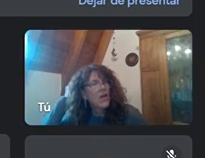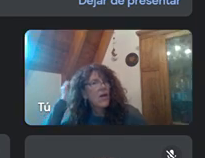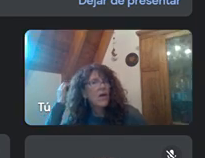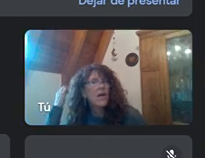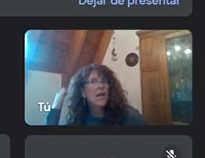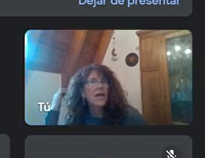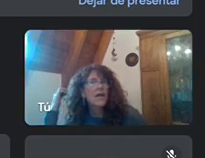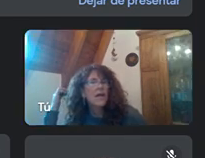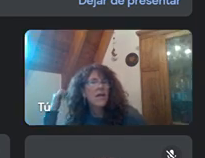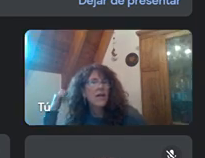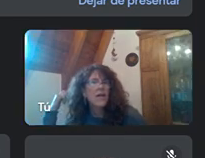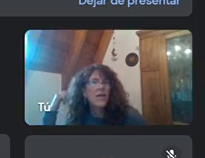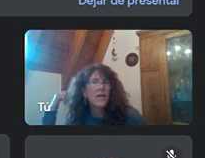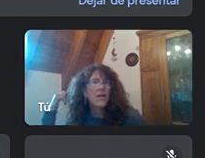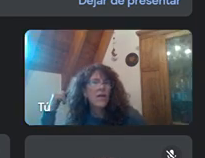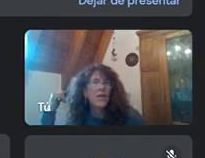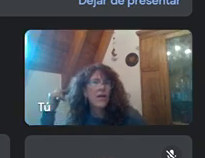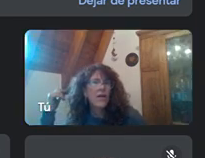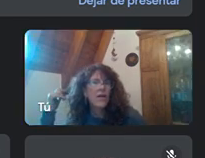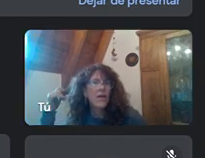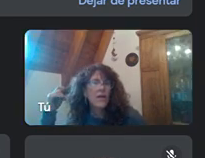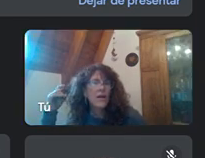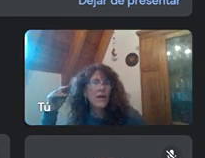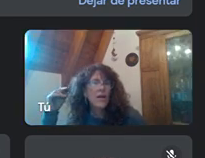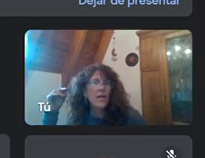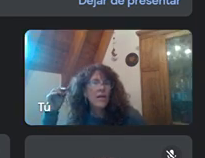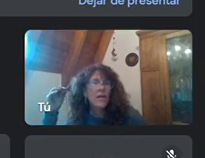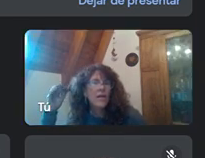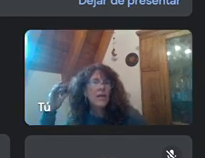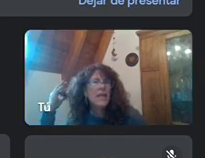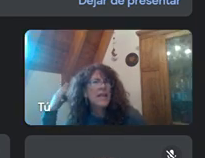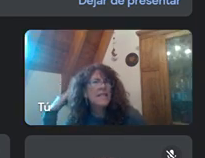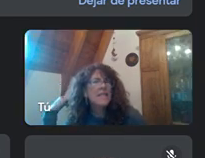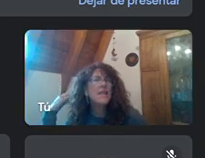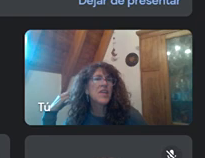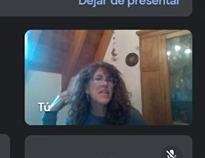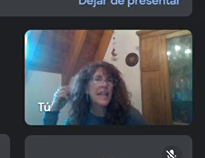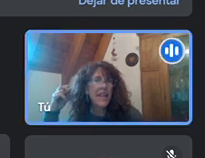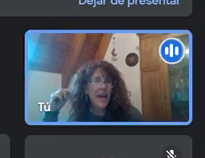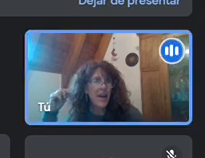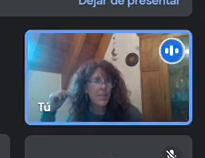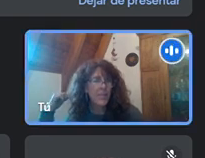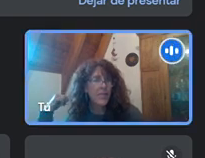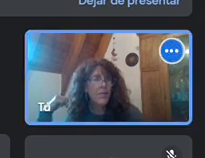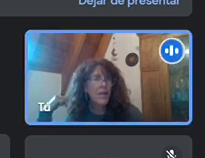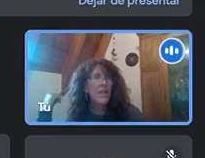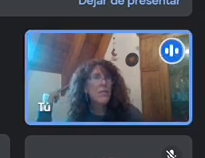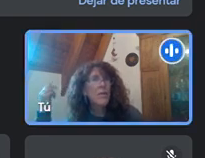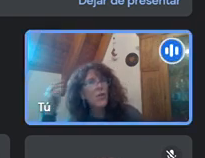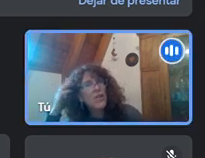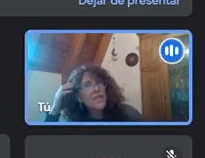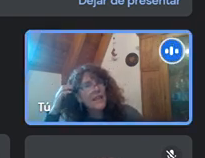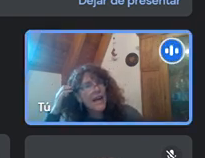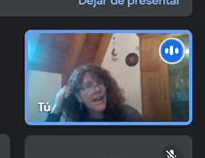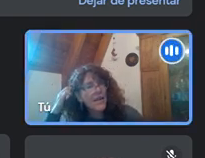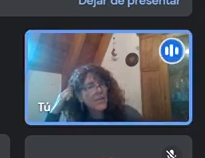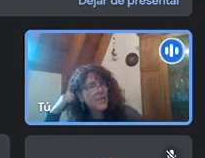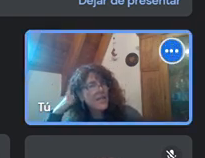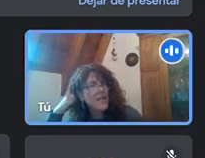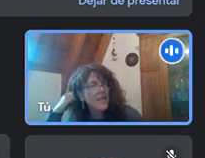Es que esa palabra tenía duda. De, quiere decir resaltar. Sí, viene del verbo resaltar.